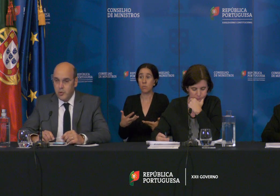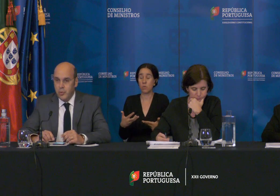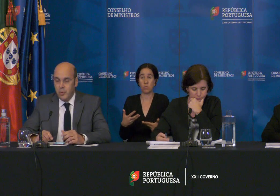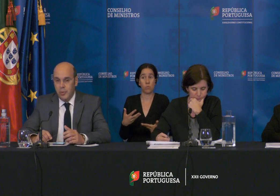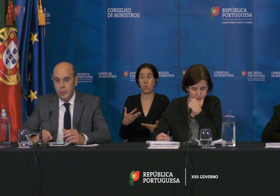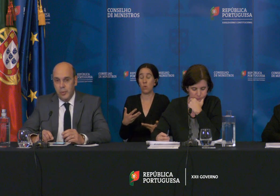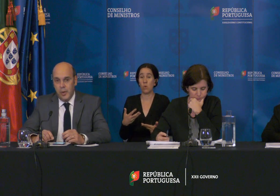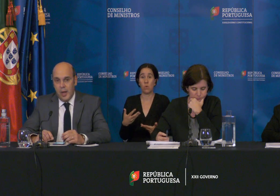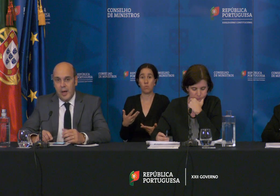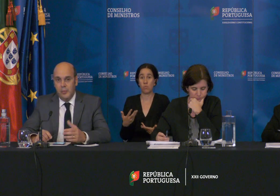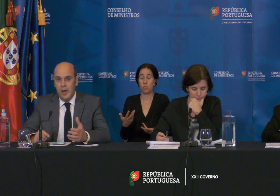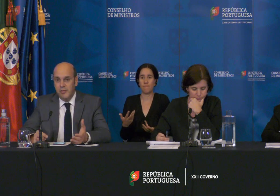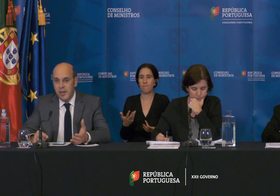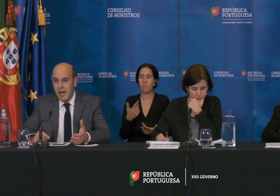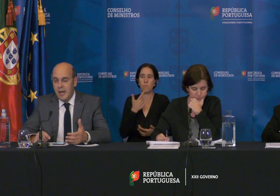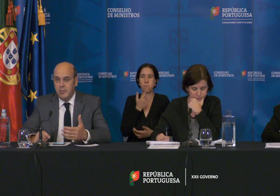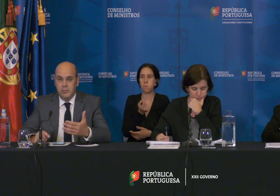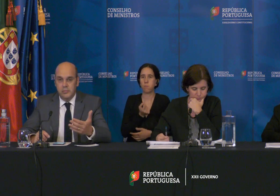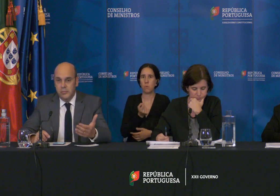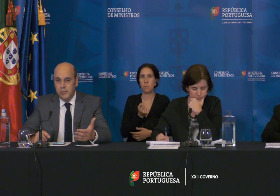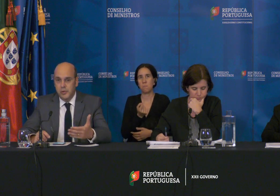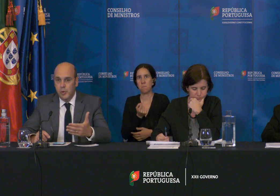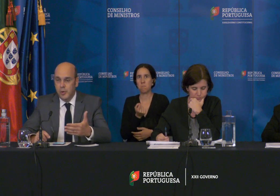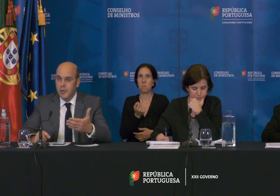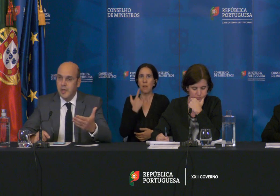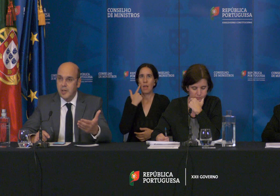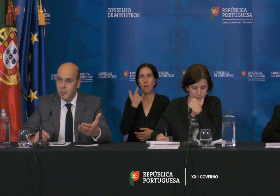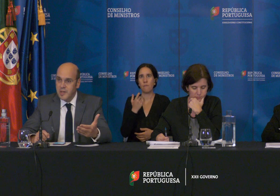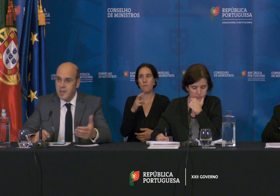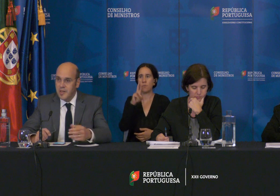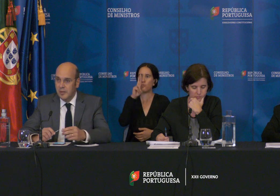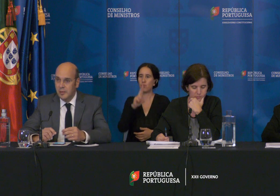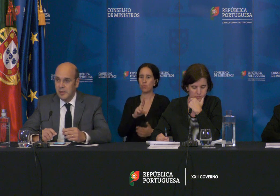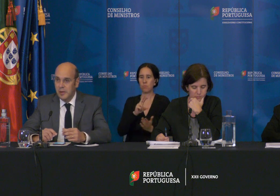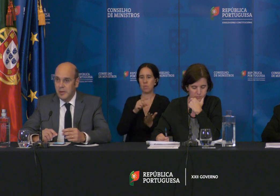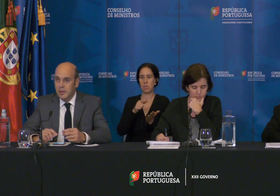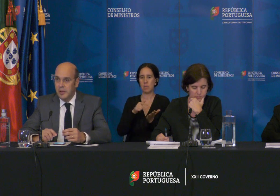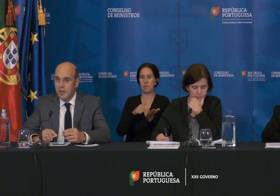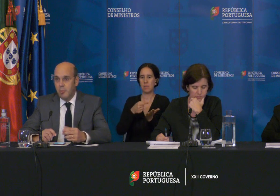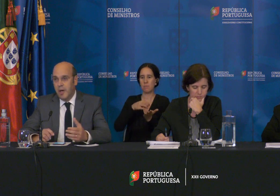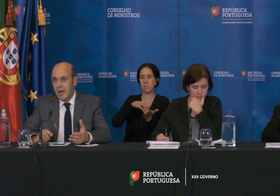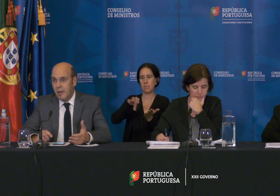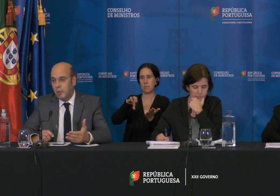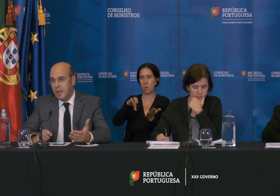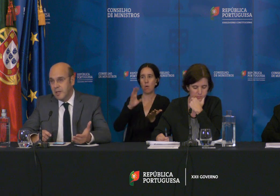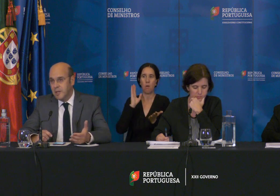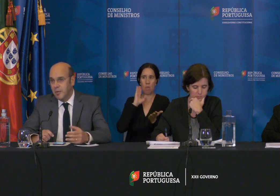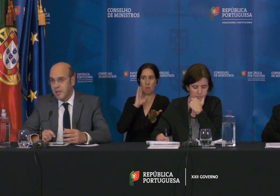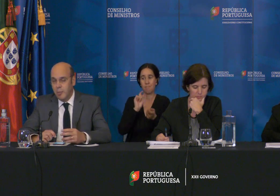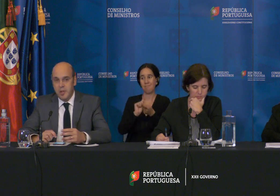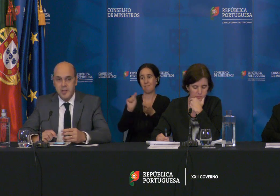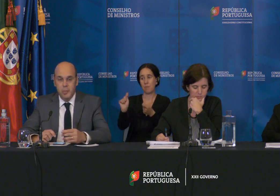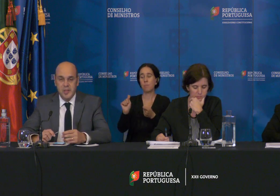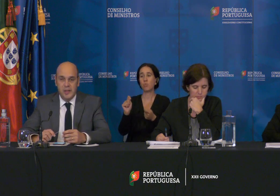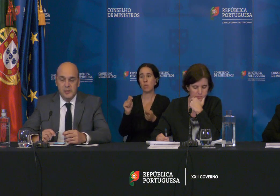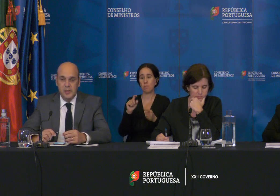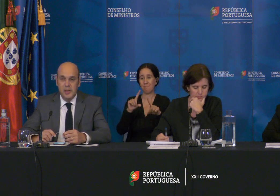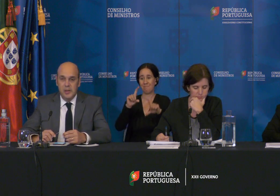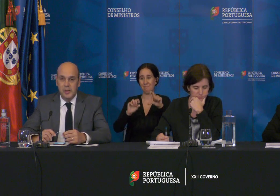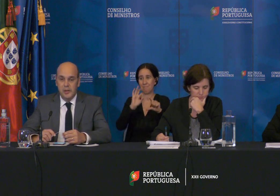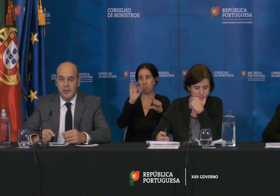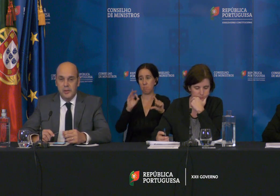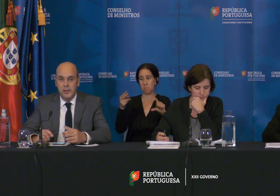não posso, haverá um valor de indemnização a pagar pela aquisição desta